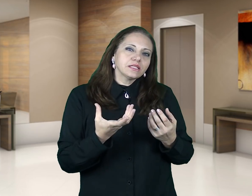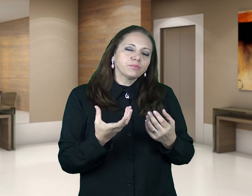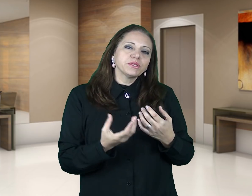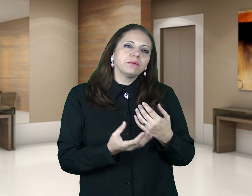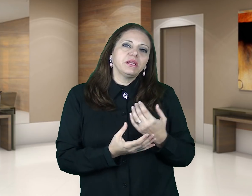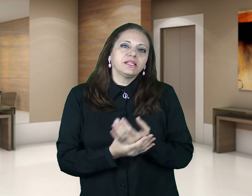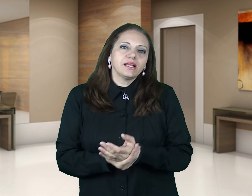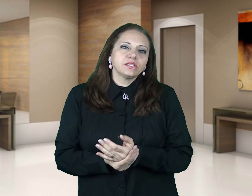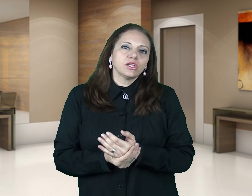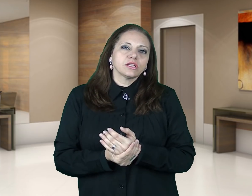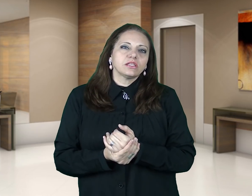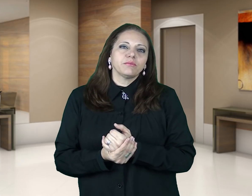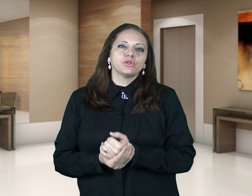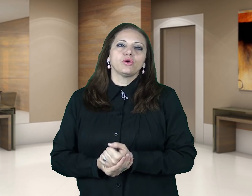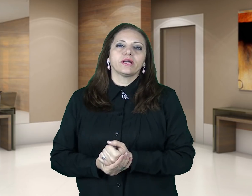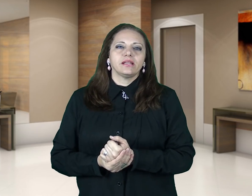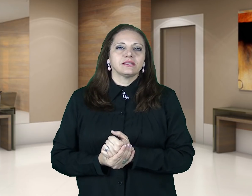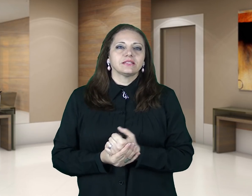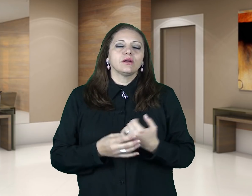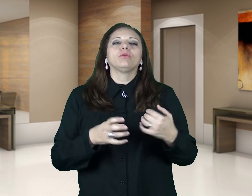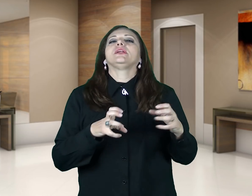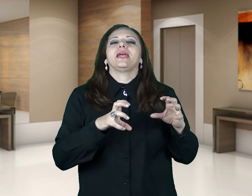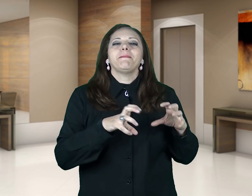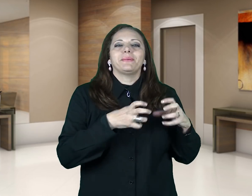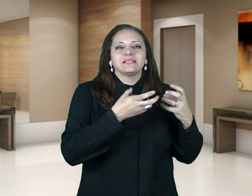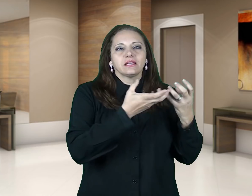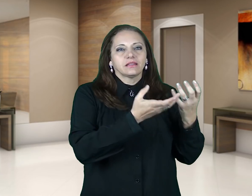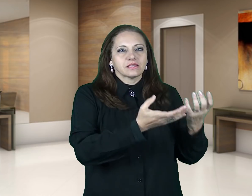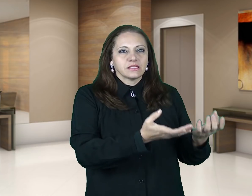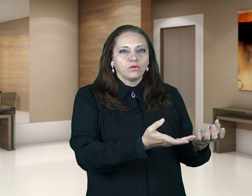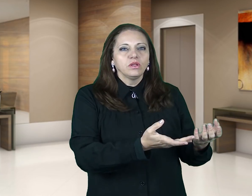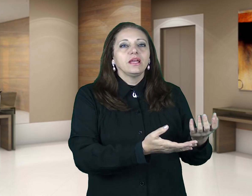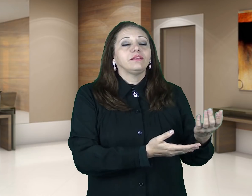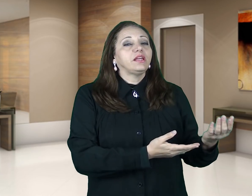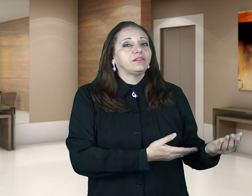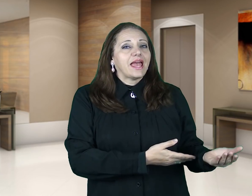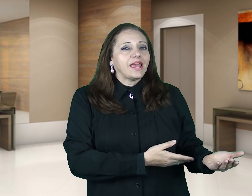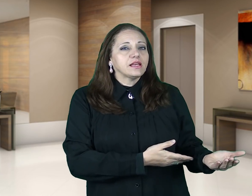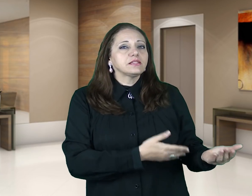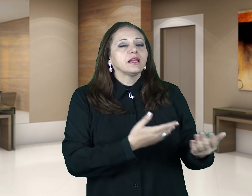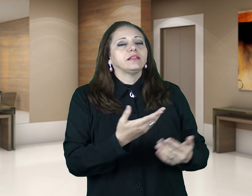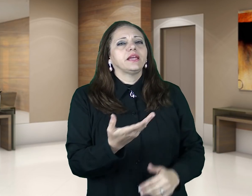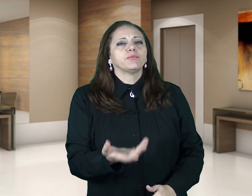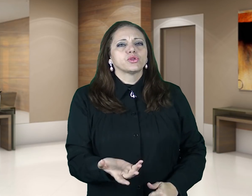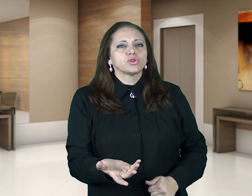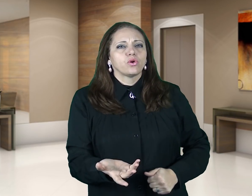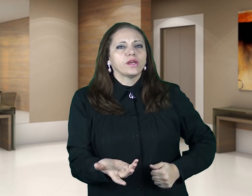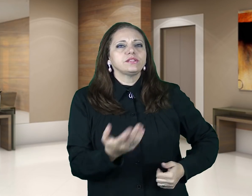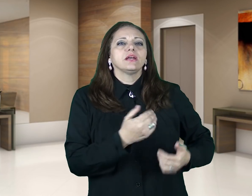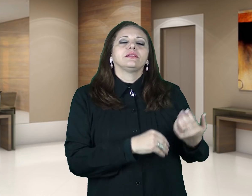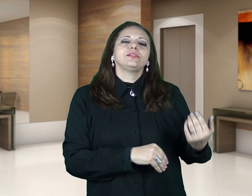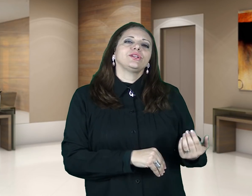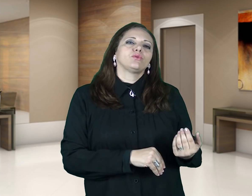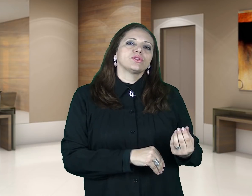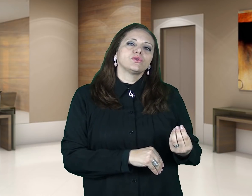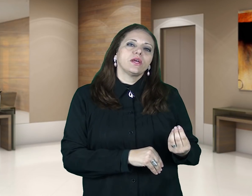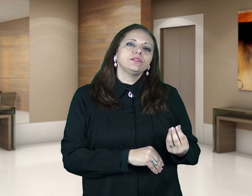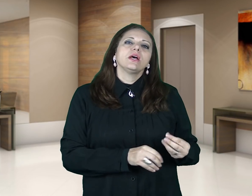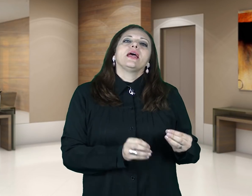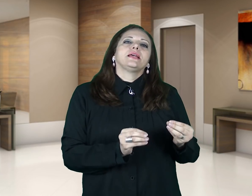maneiras, possibilidades que nós temos de organização ou de representação de ideias, de emoções, de situações